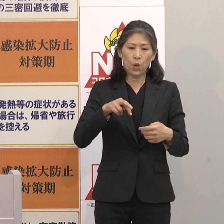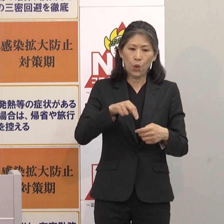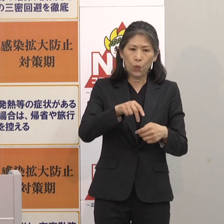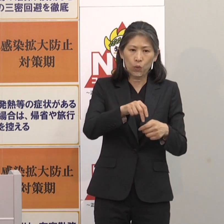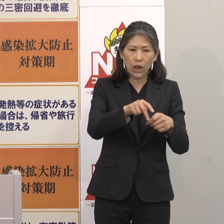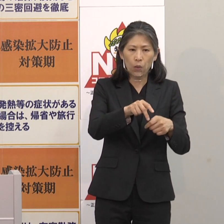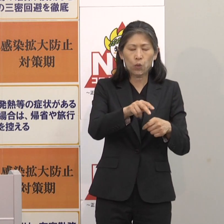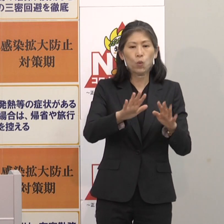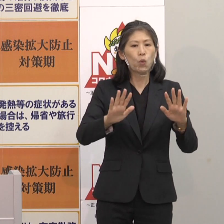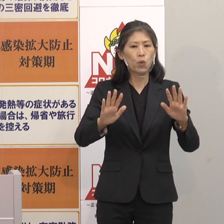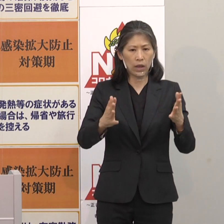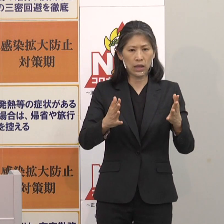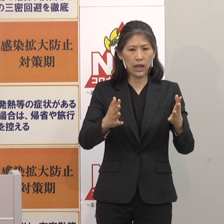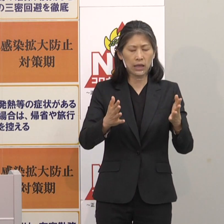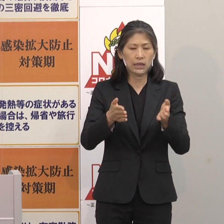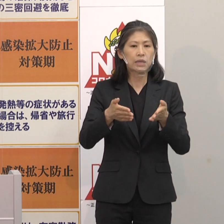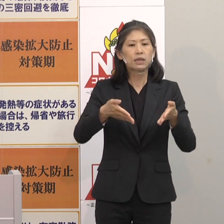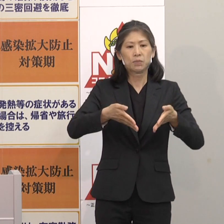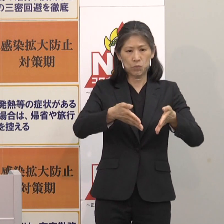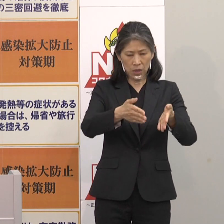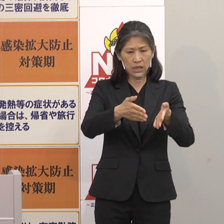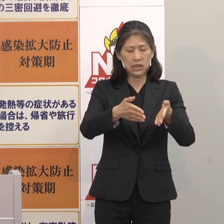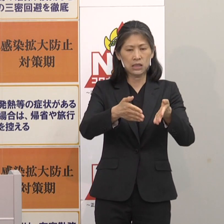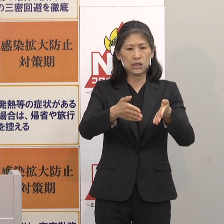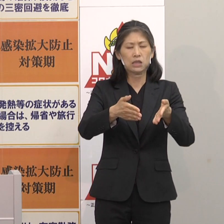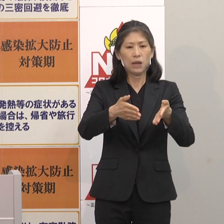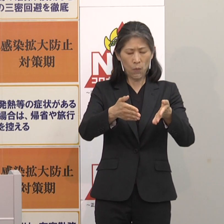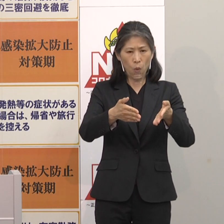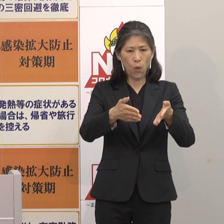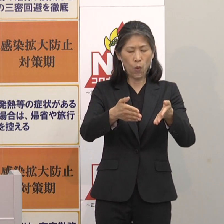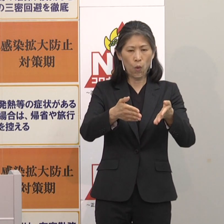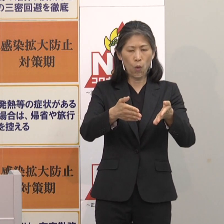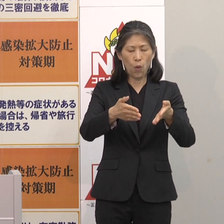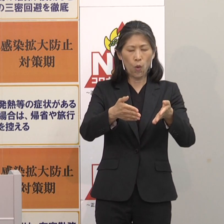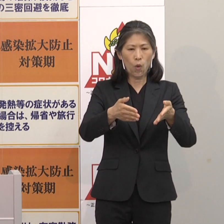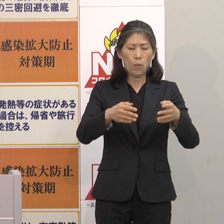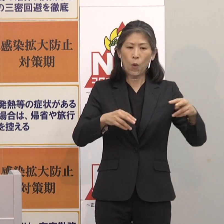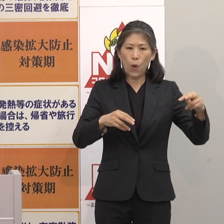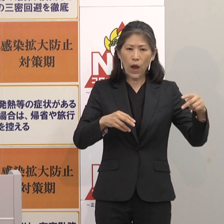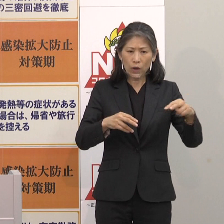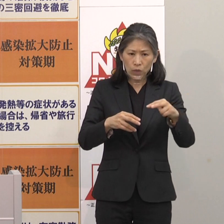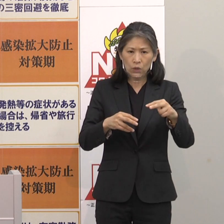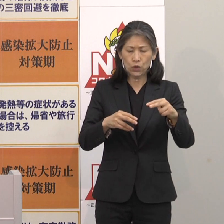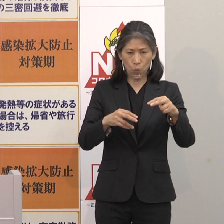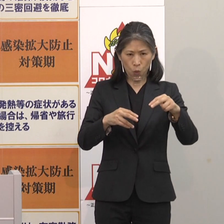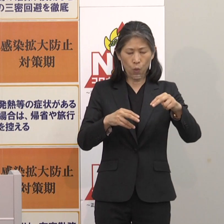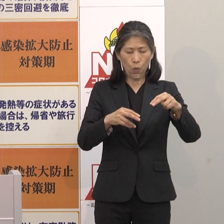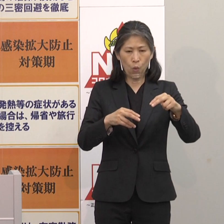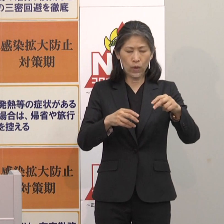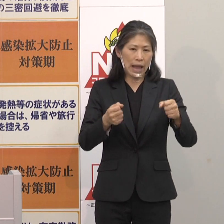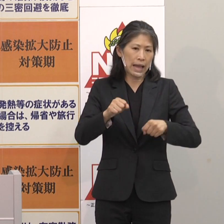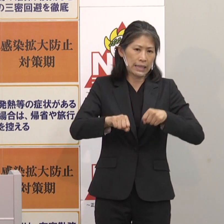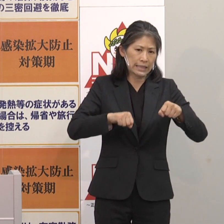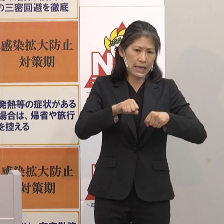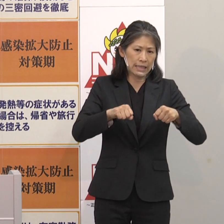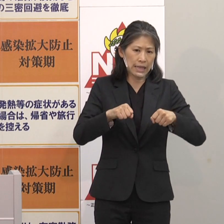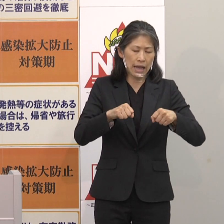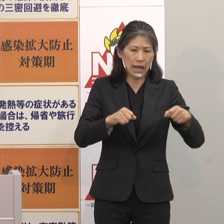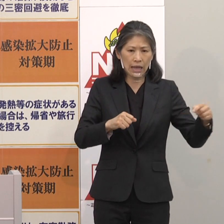進の道路であっても、走行中歩行者あるいは自転車の急な飛び出しに備え